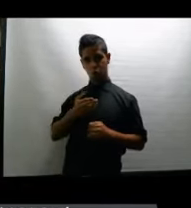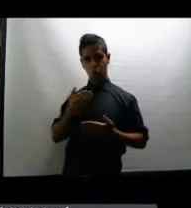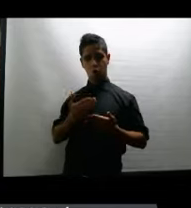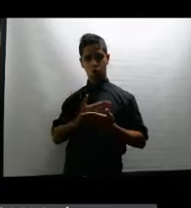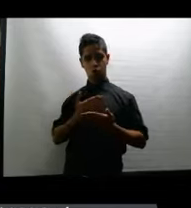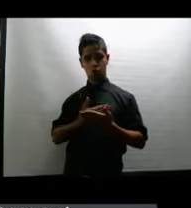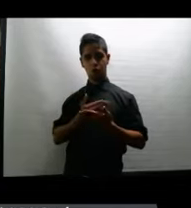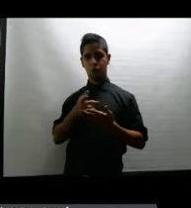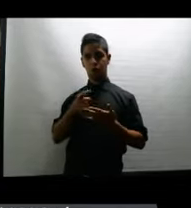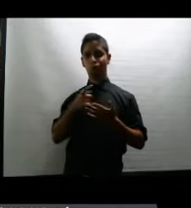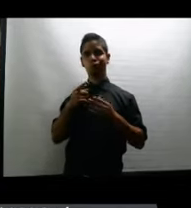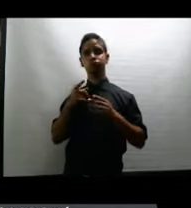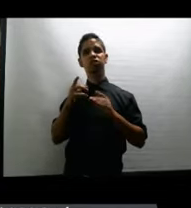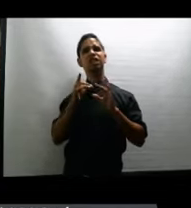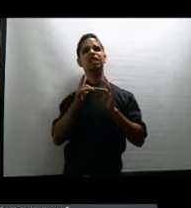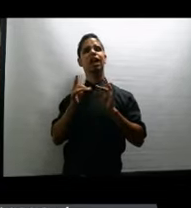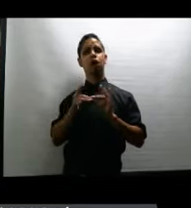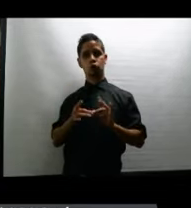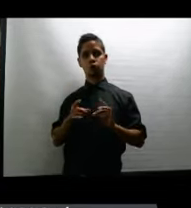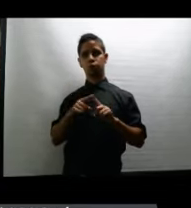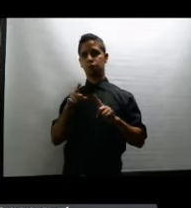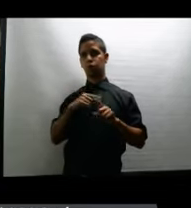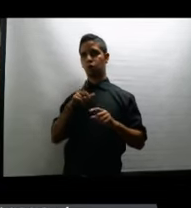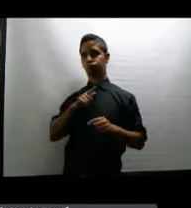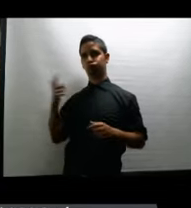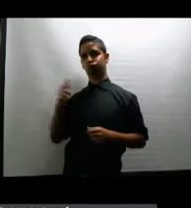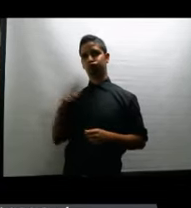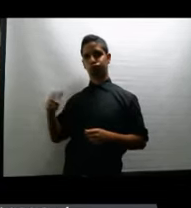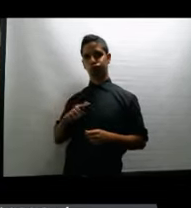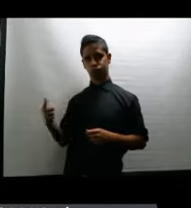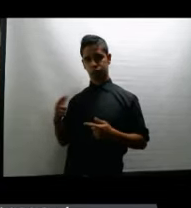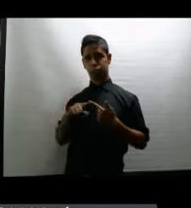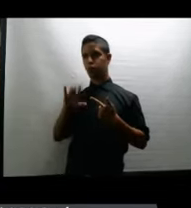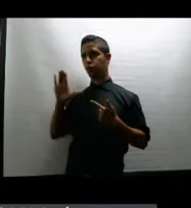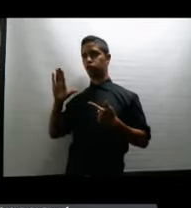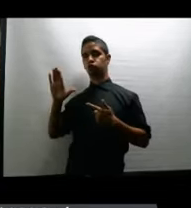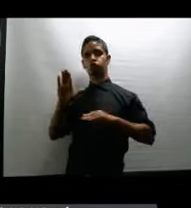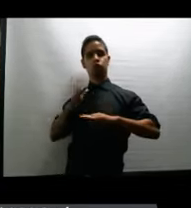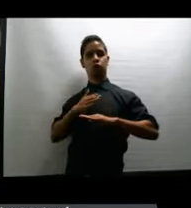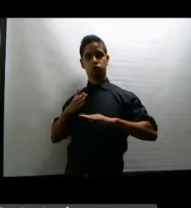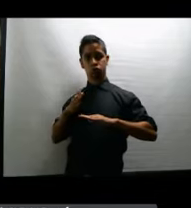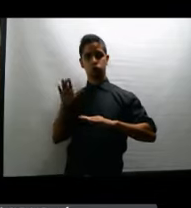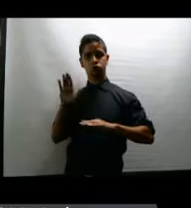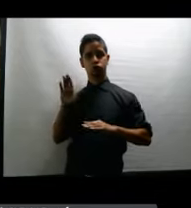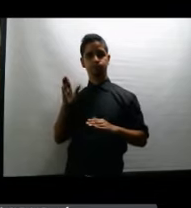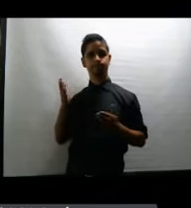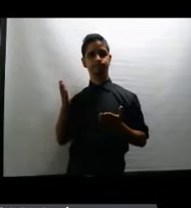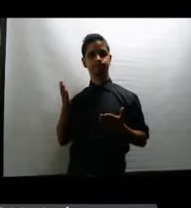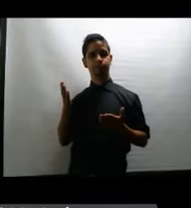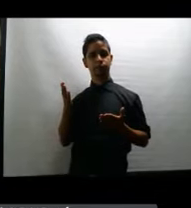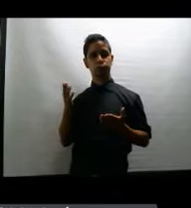repartimos. Okay. En R de Jerez, que es la canción de Joe, de Joe Luis,